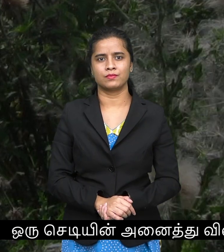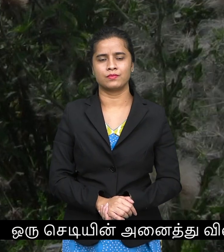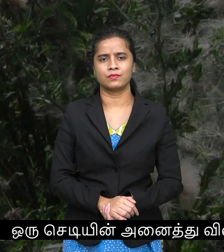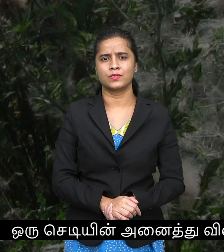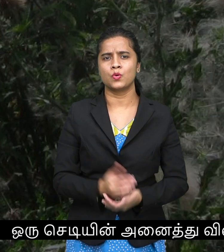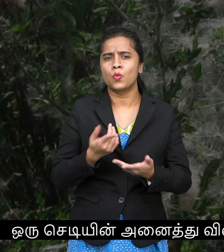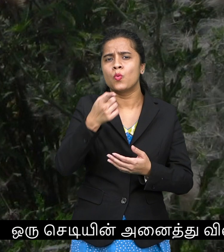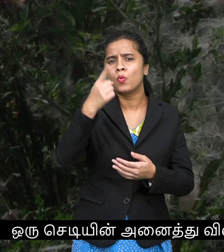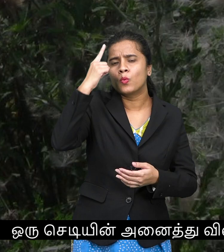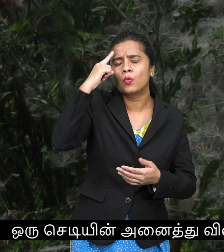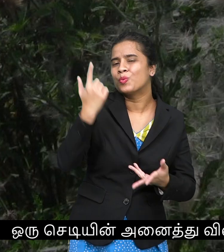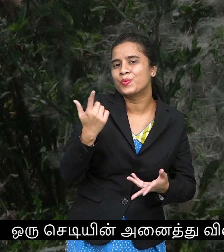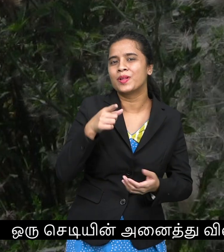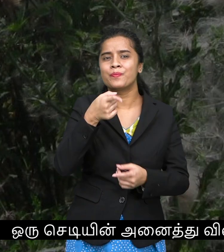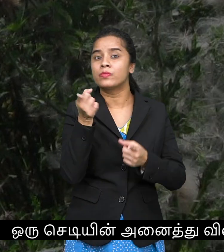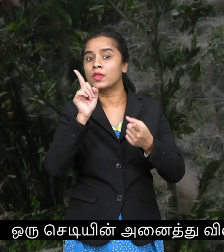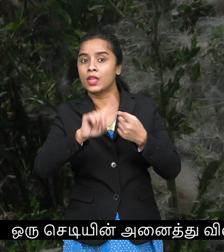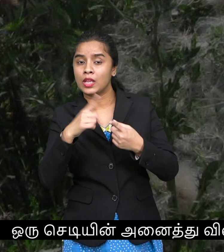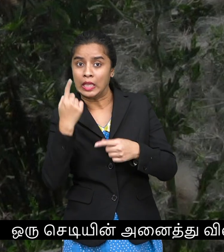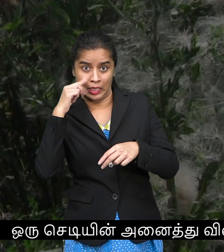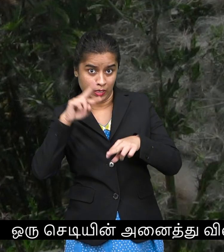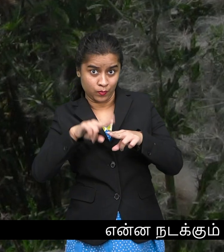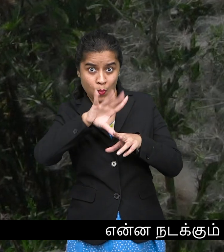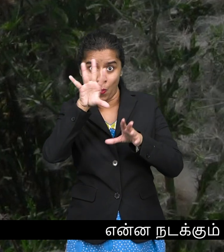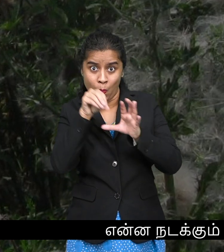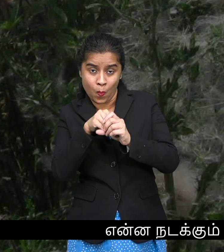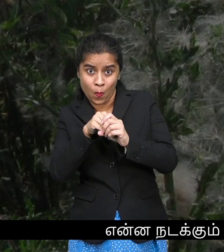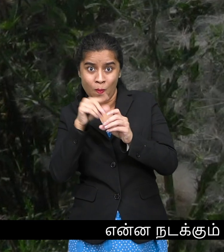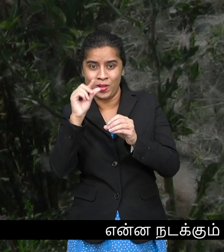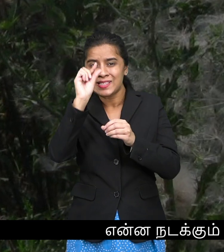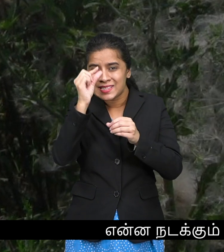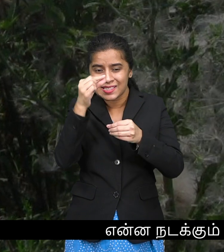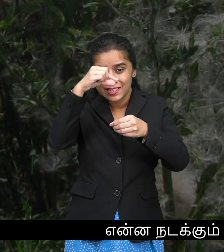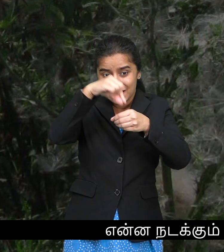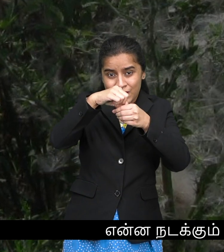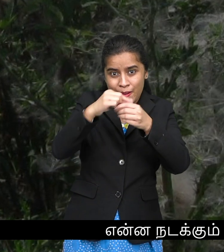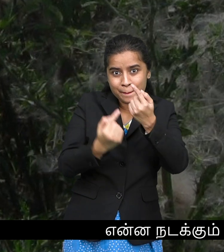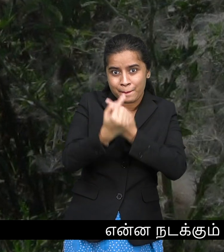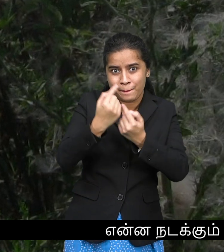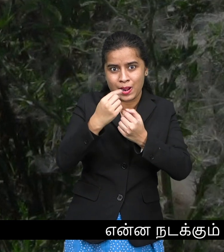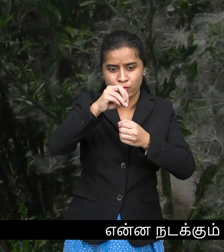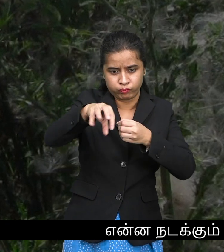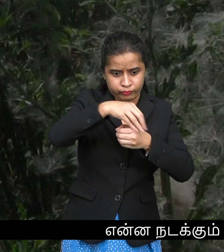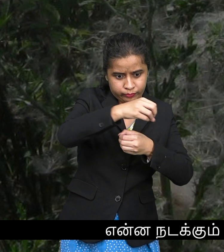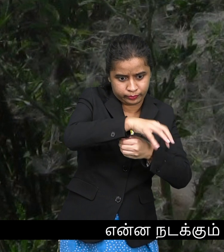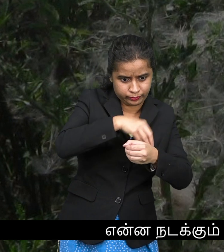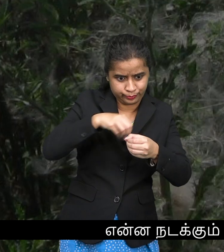ஒரு செடியின் அனைத்து விதைகளும் ஒரே இடத்தில் விழுந்தால் என்ன நடக்கும் என்று நினைக்கிறீர்கள்?